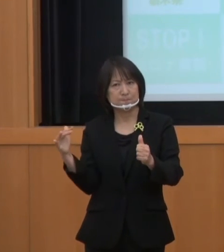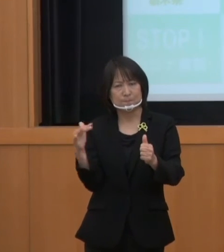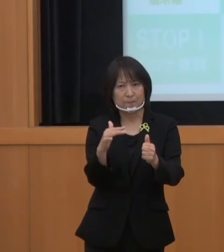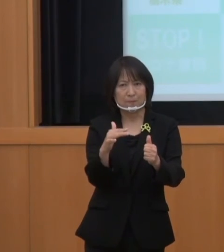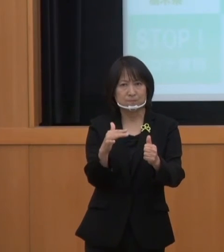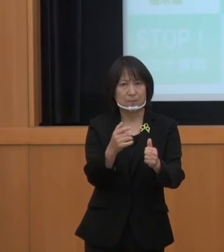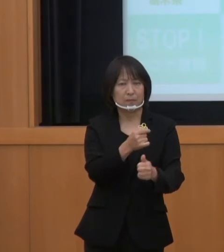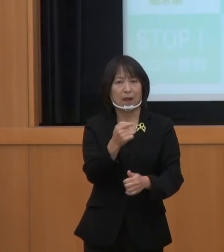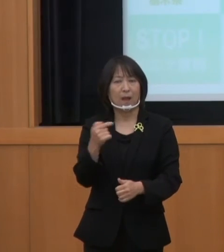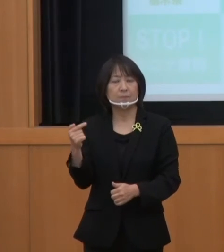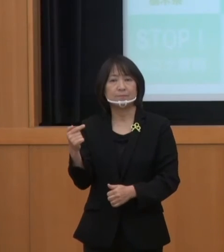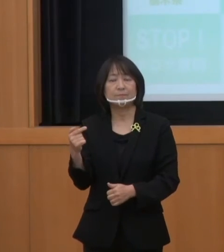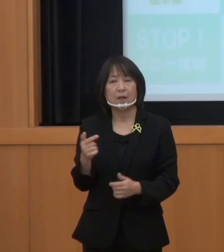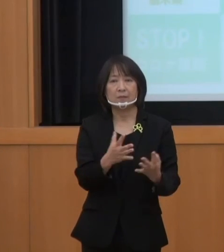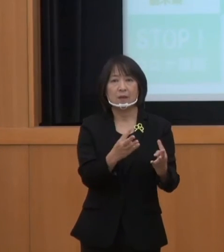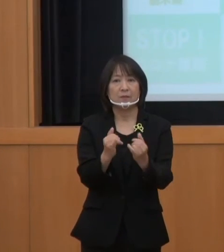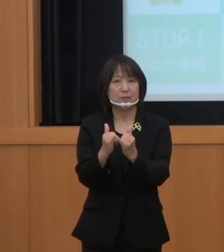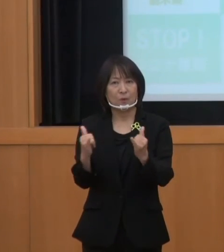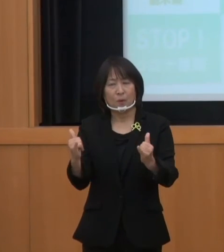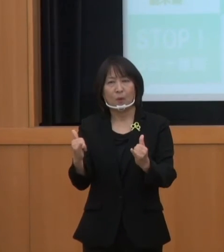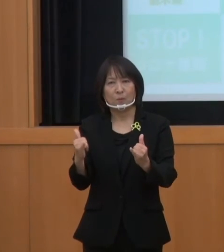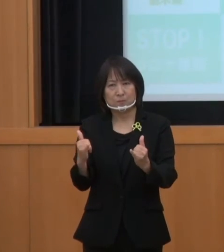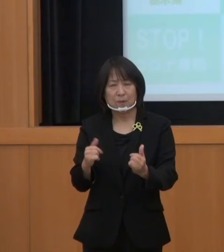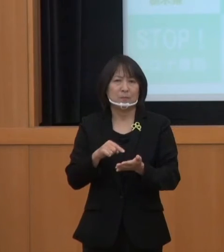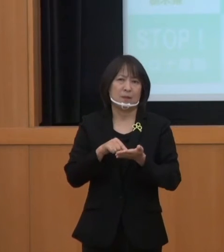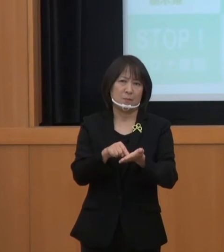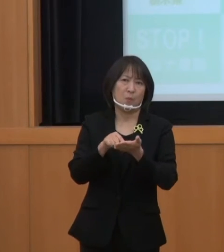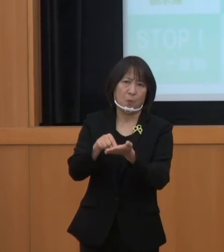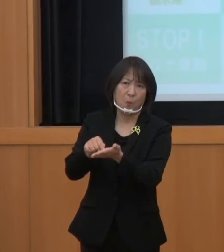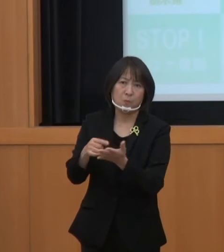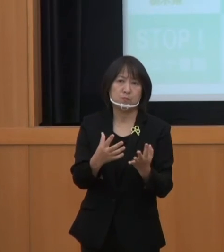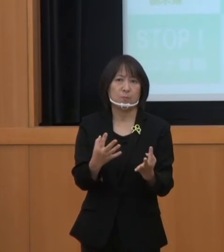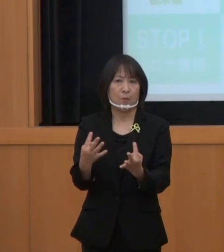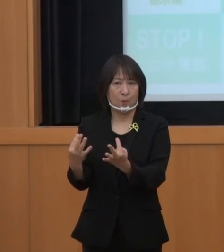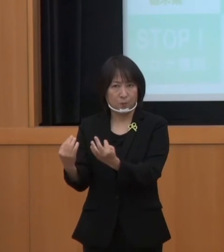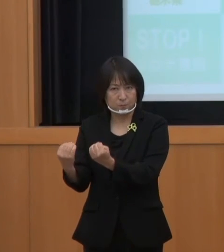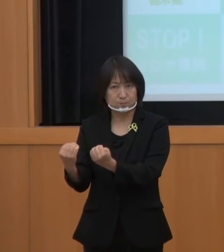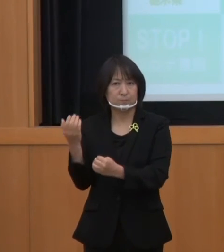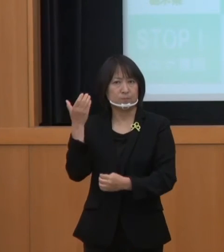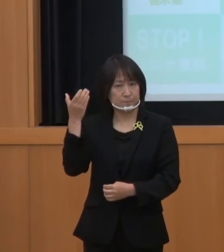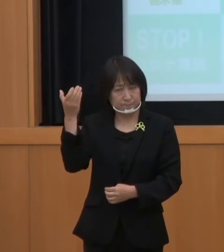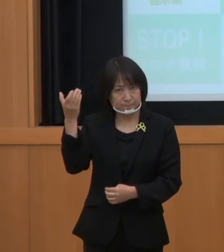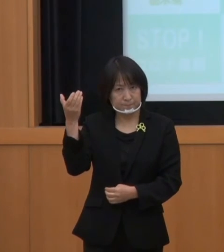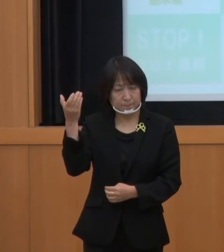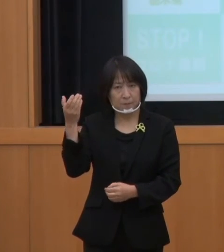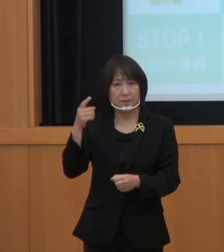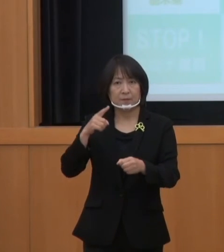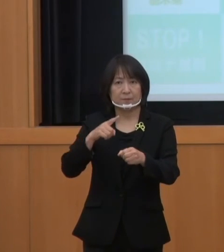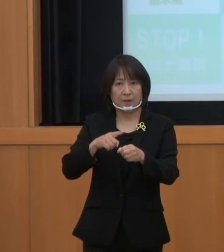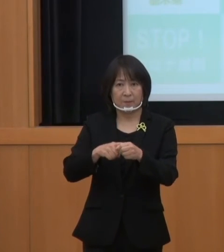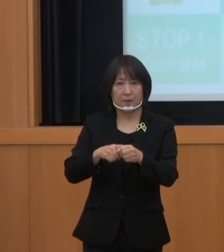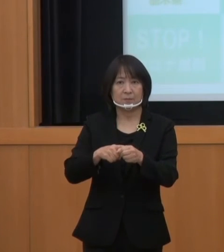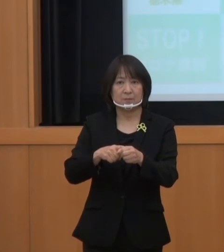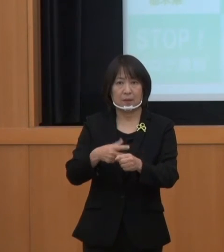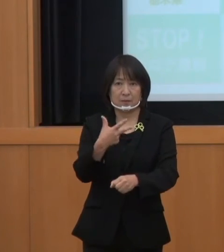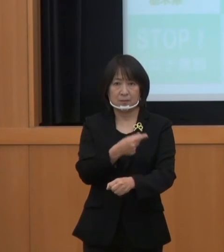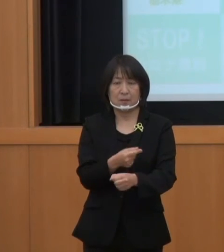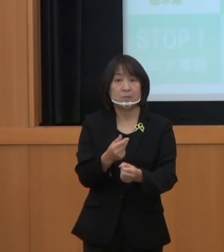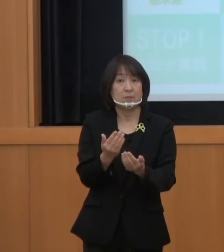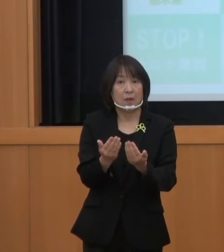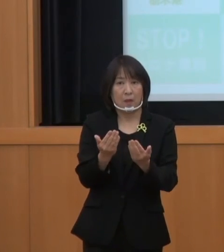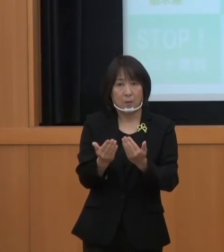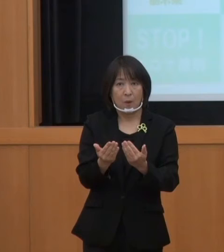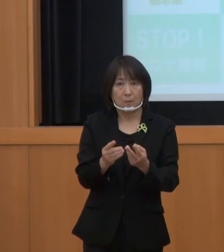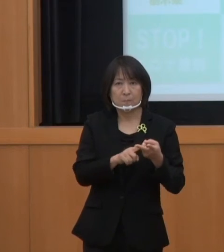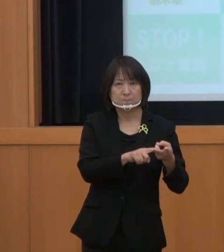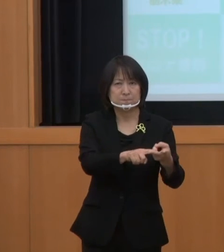く、多くの方が接種を希望しているものと考えられることから、接種券を一斉に